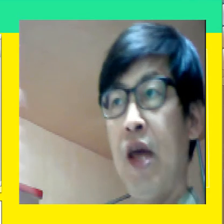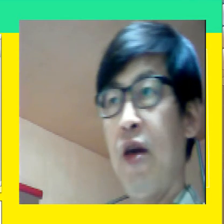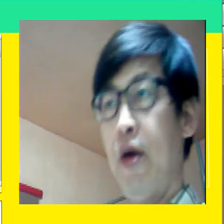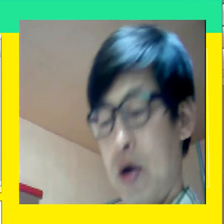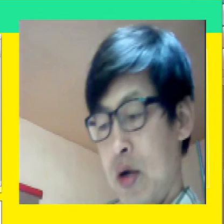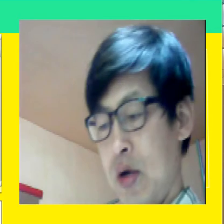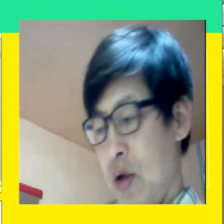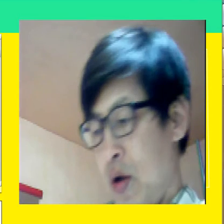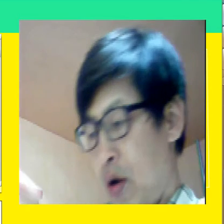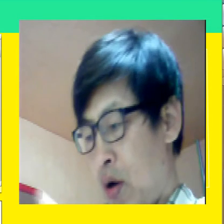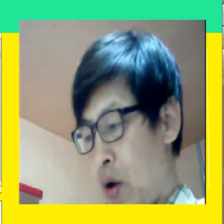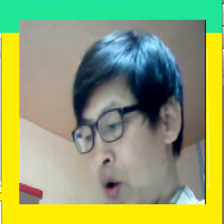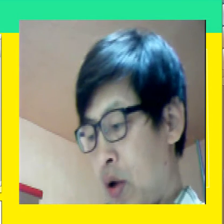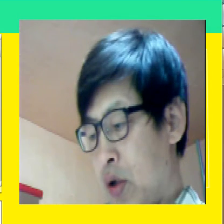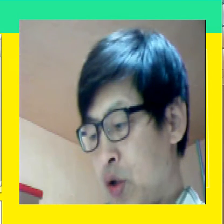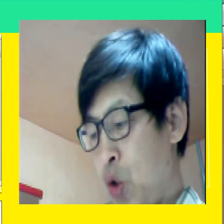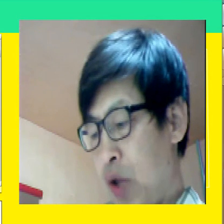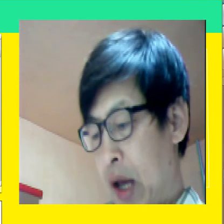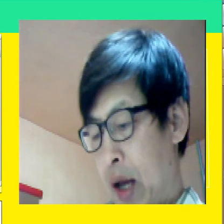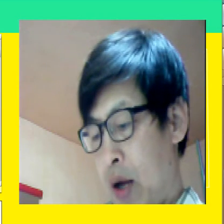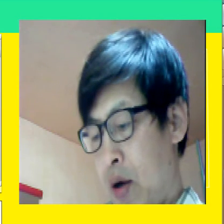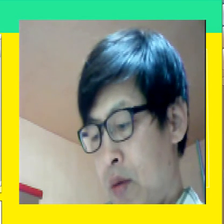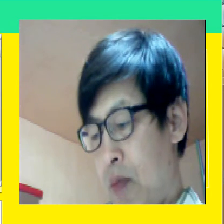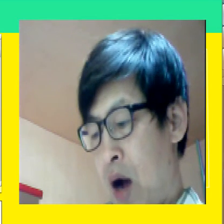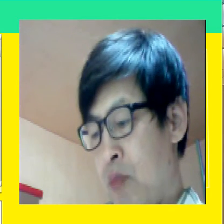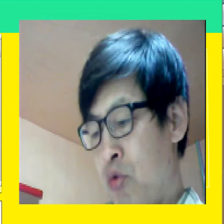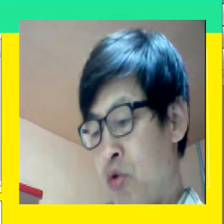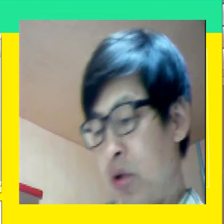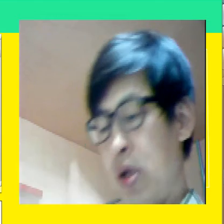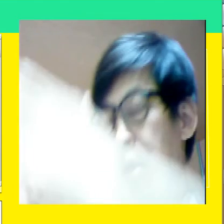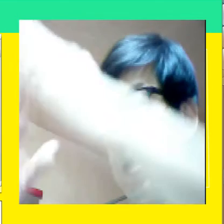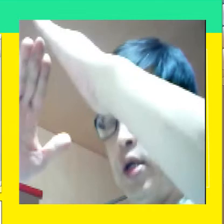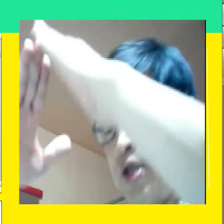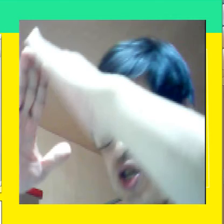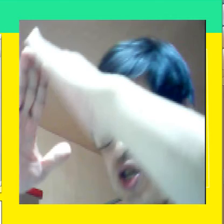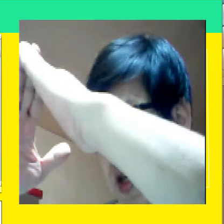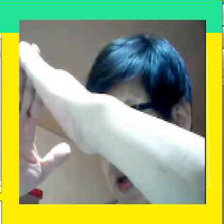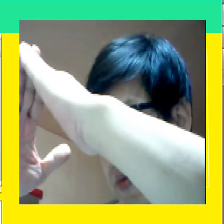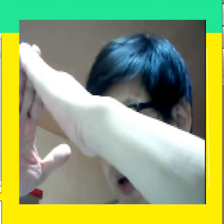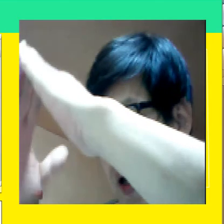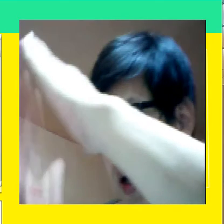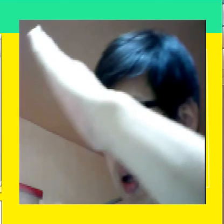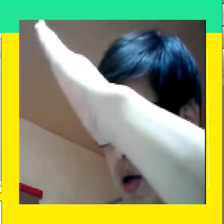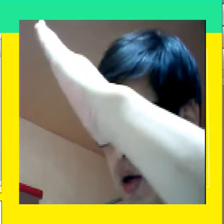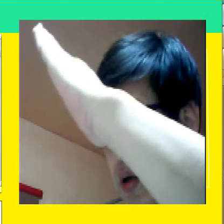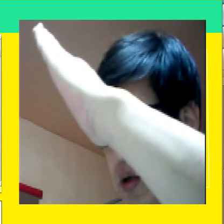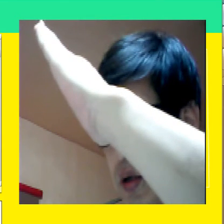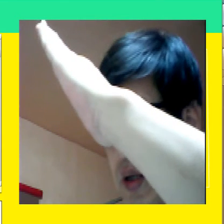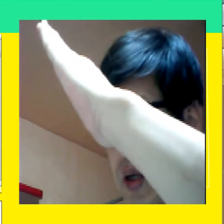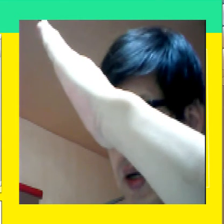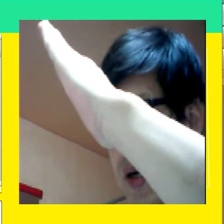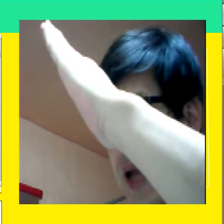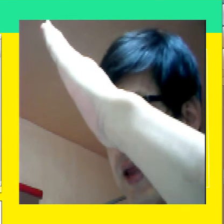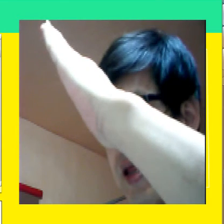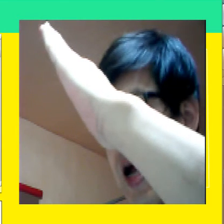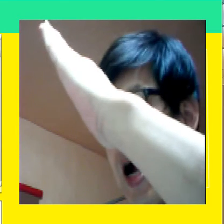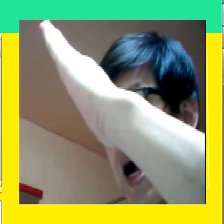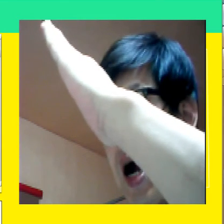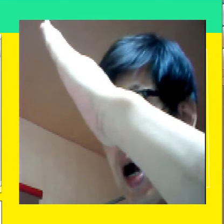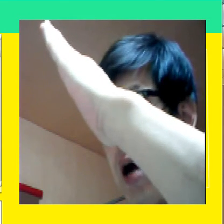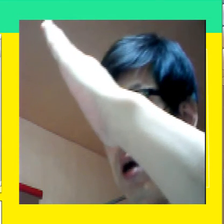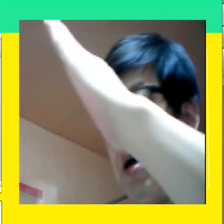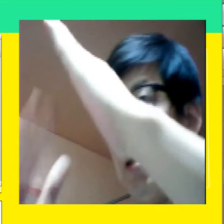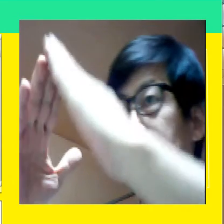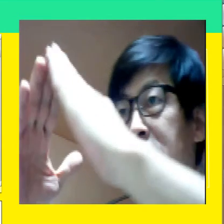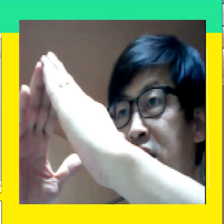당겨요. 초대. 방문은 집에 간다.